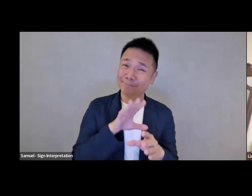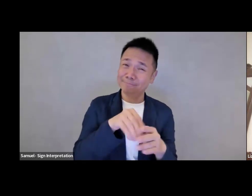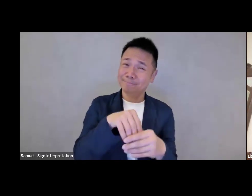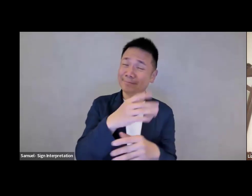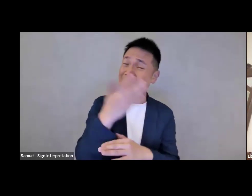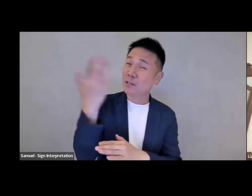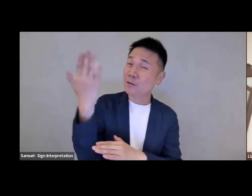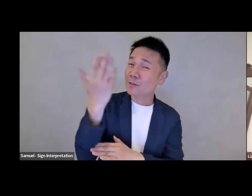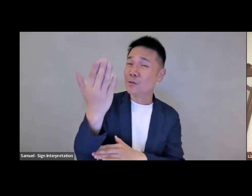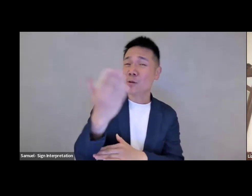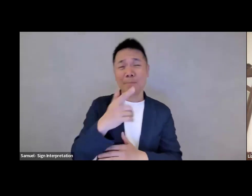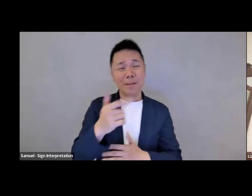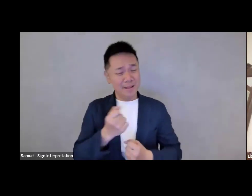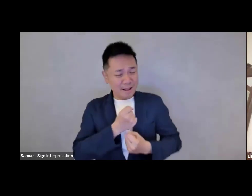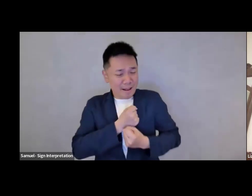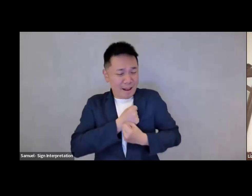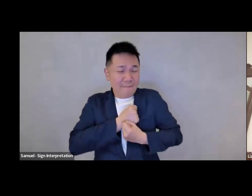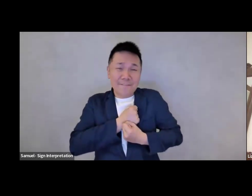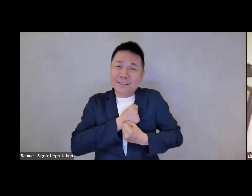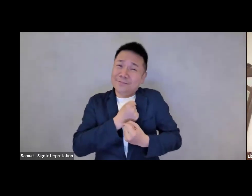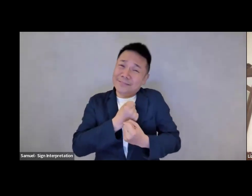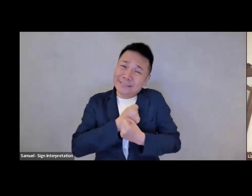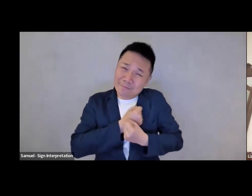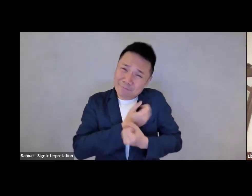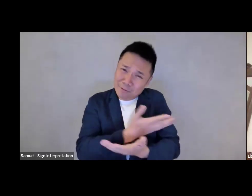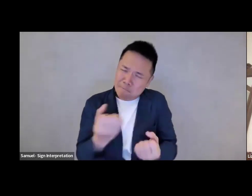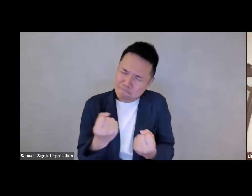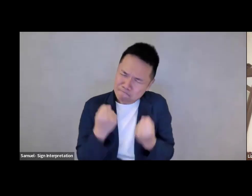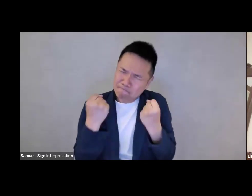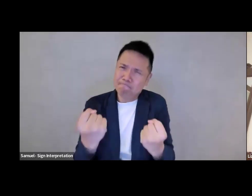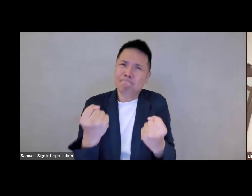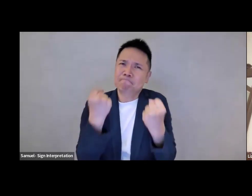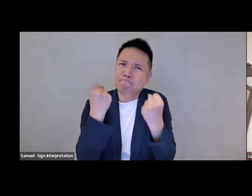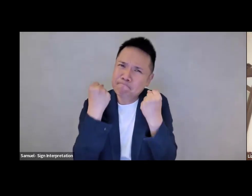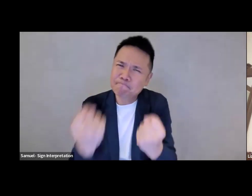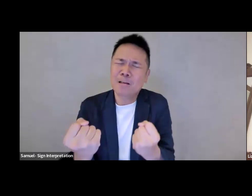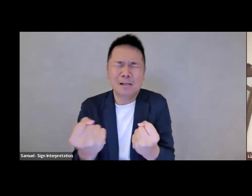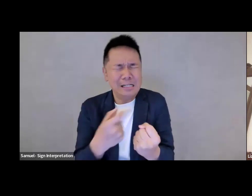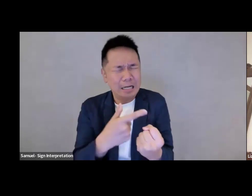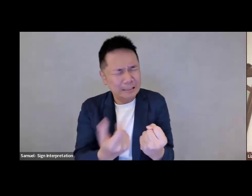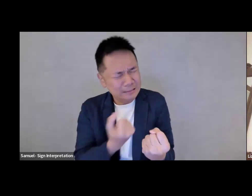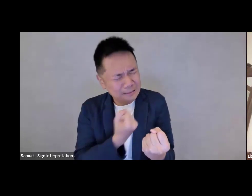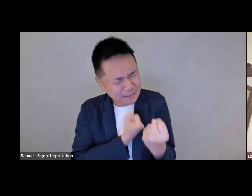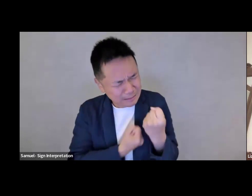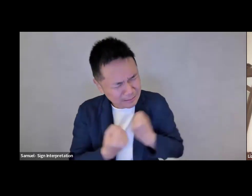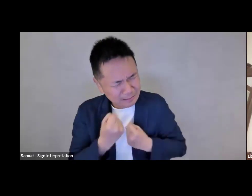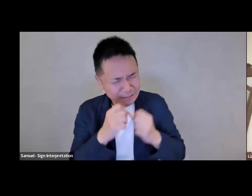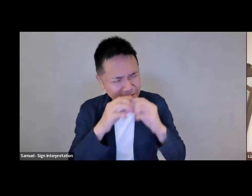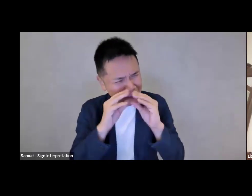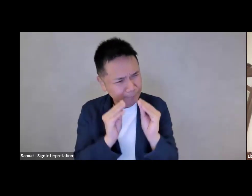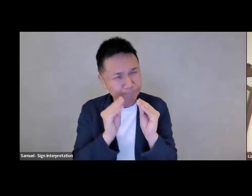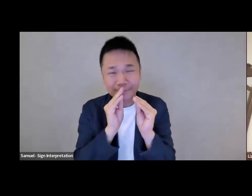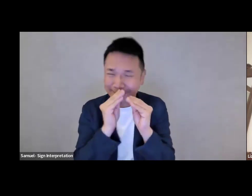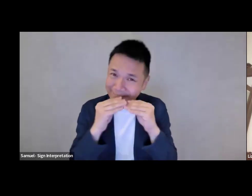是这些爱。我非常的感恩能够与大家在座一起，